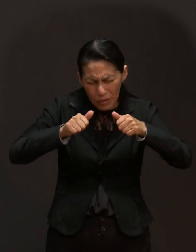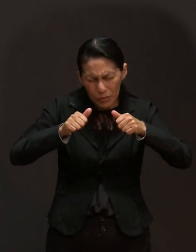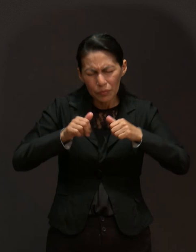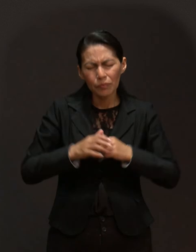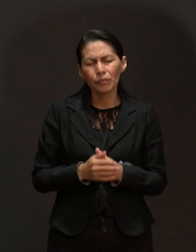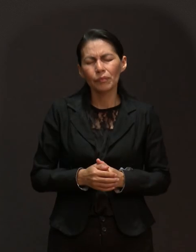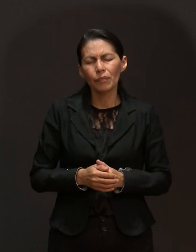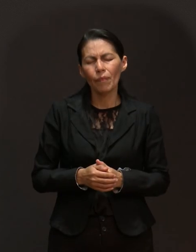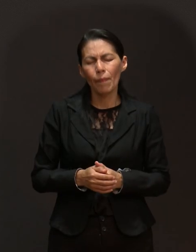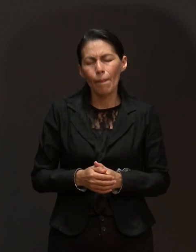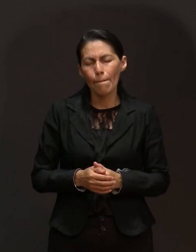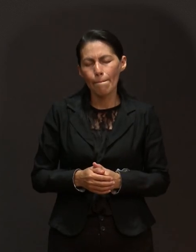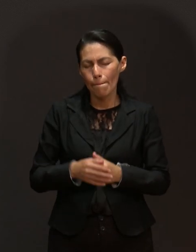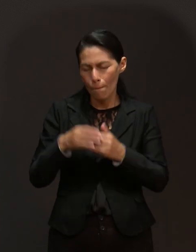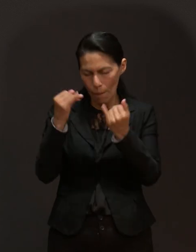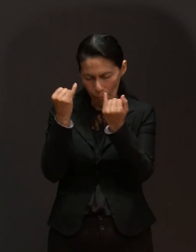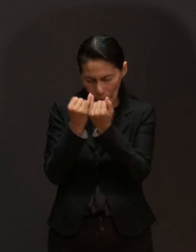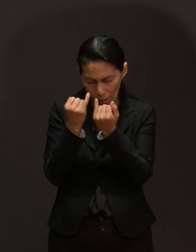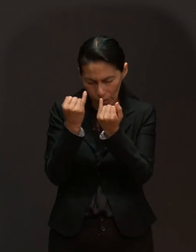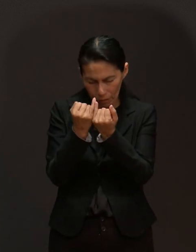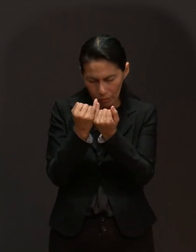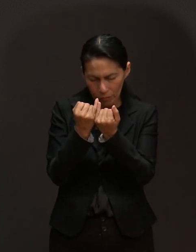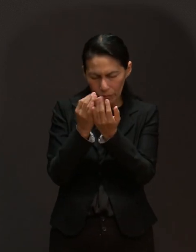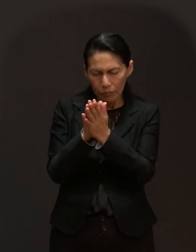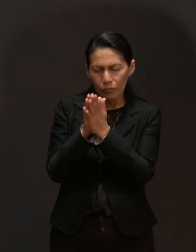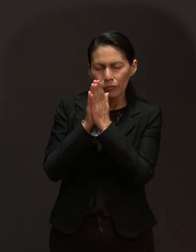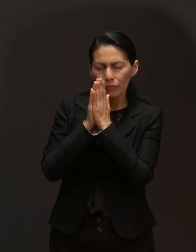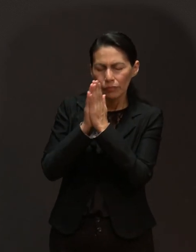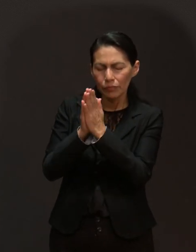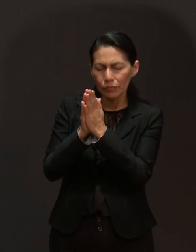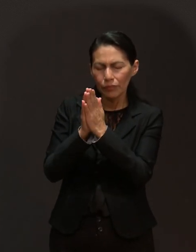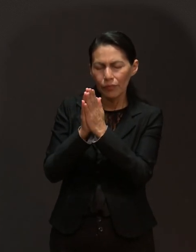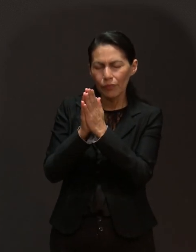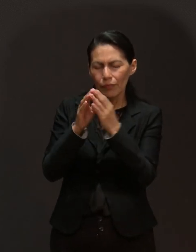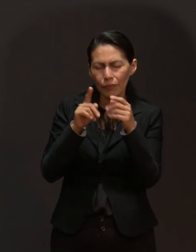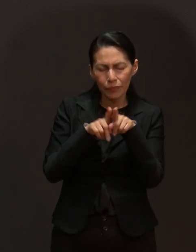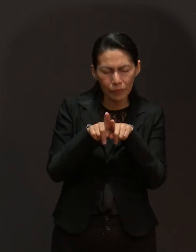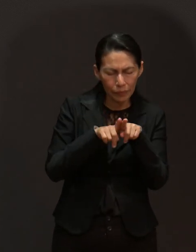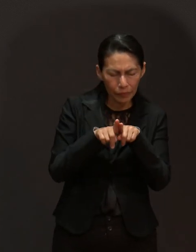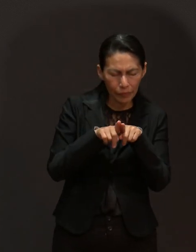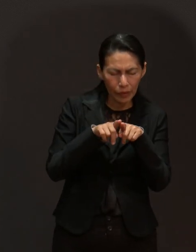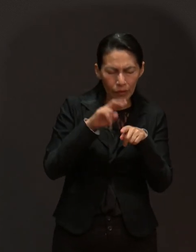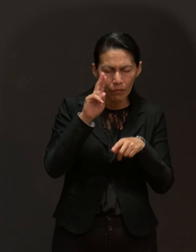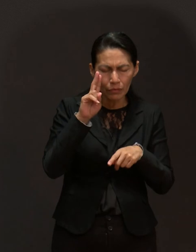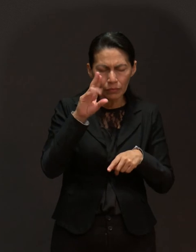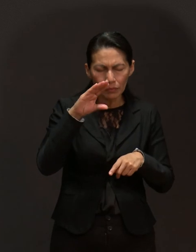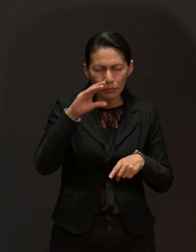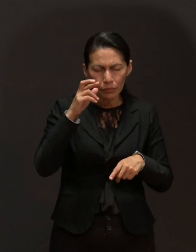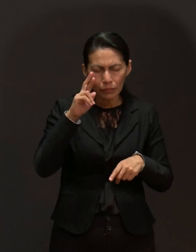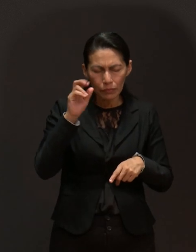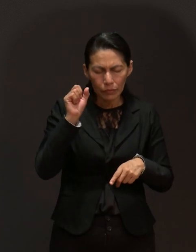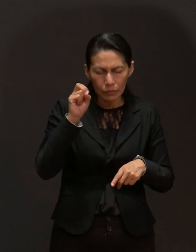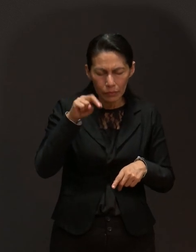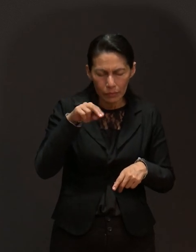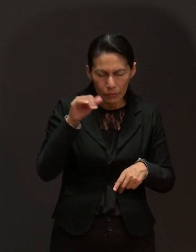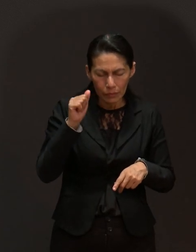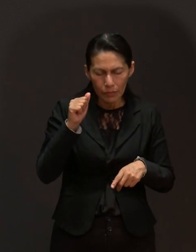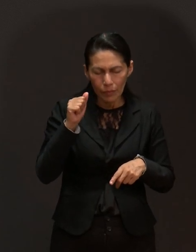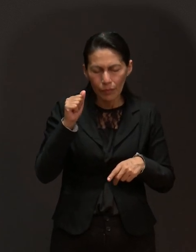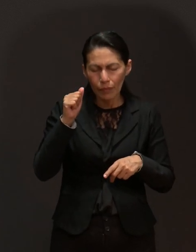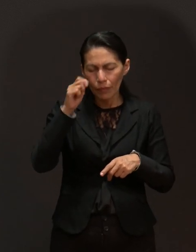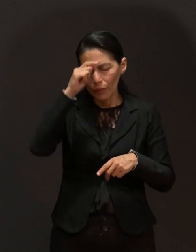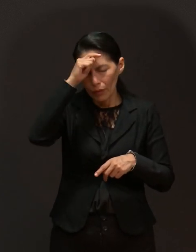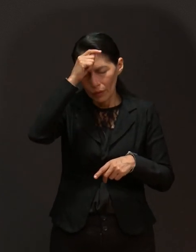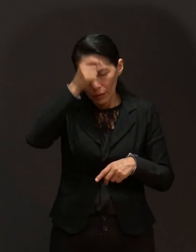Y puedas escucharlos También de forma especial Te pedimos Por todos los hermanos De Ucrania Para que tú siempre